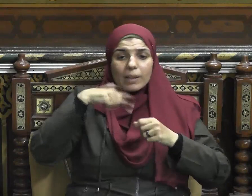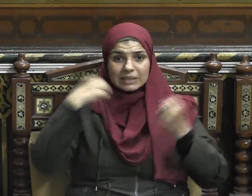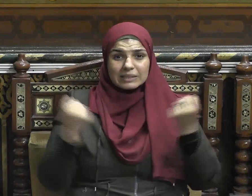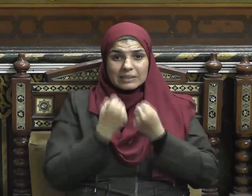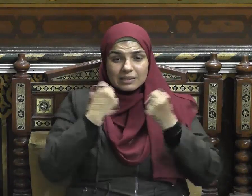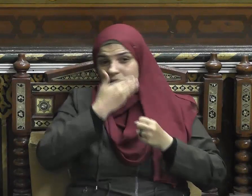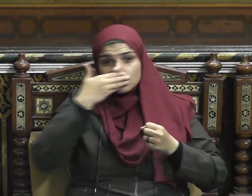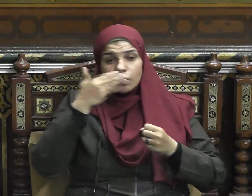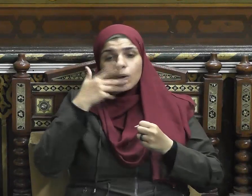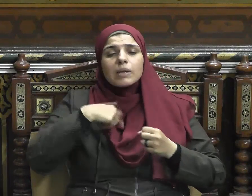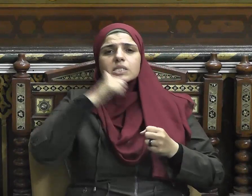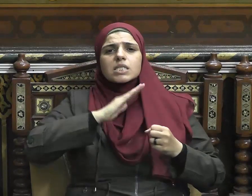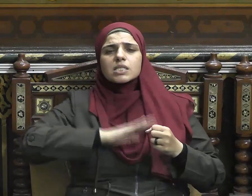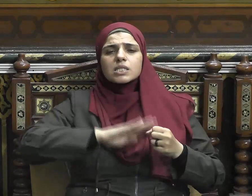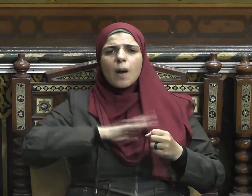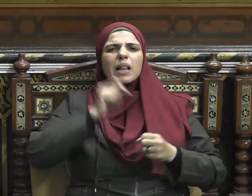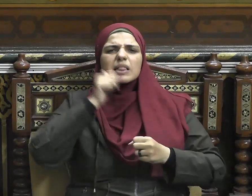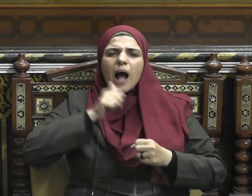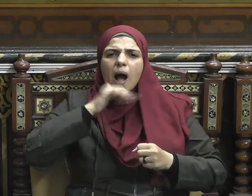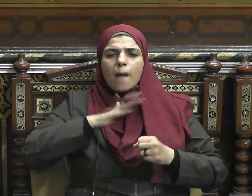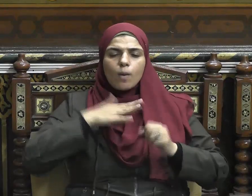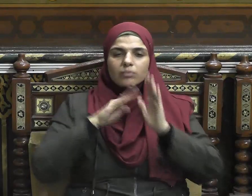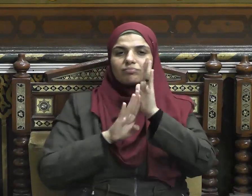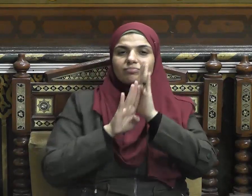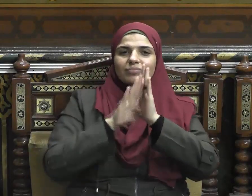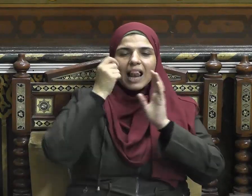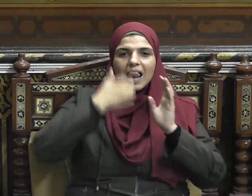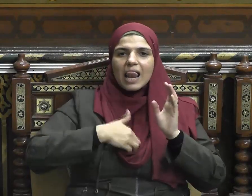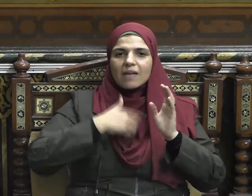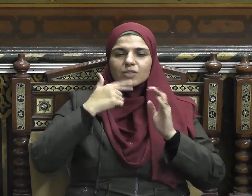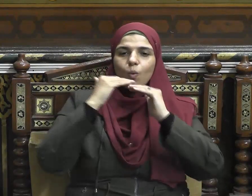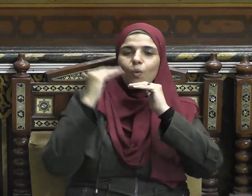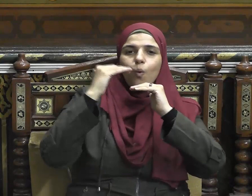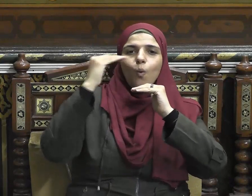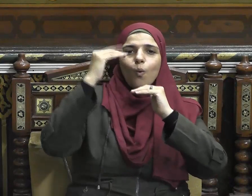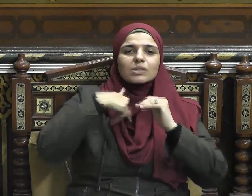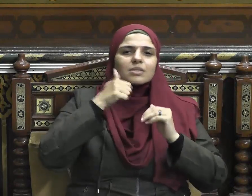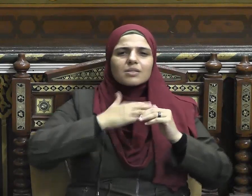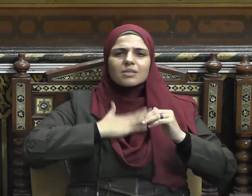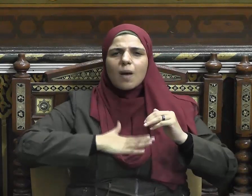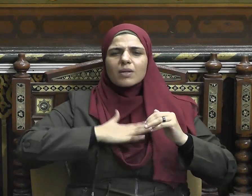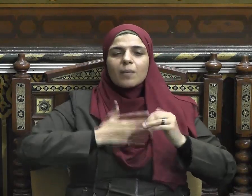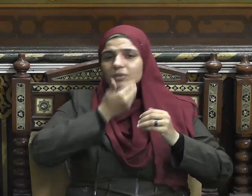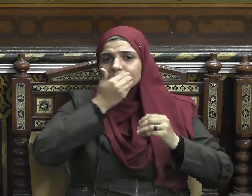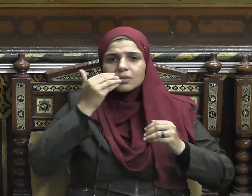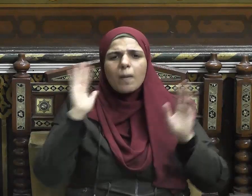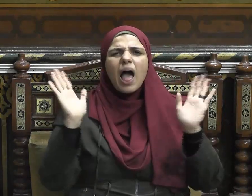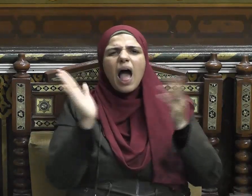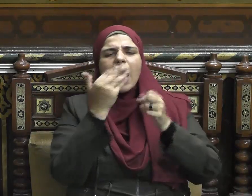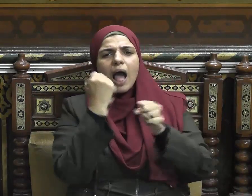يوق شح نفسه فأولئك هم المفلحون وكذلك الصيام فإنه